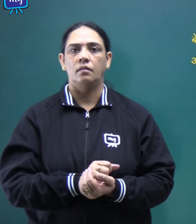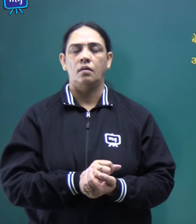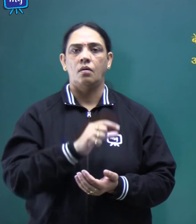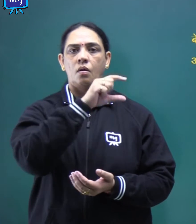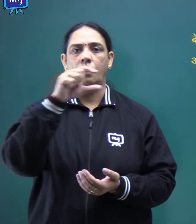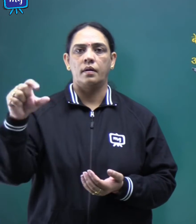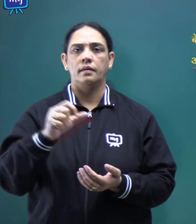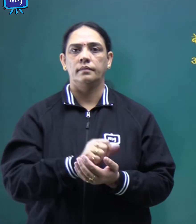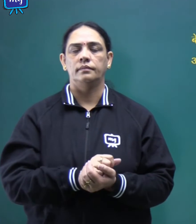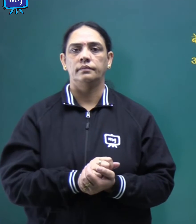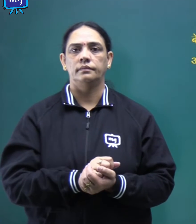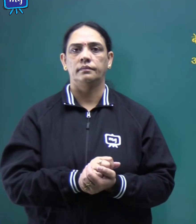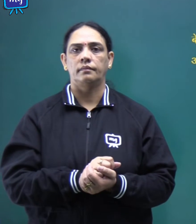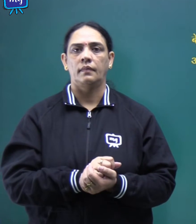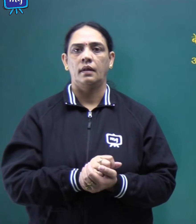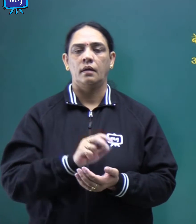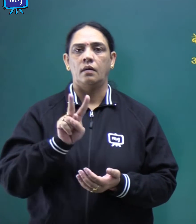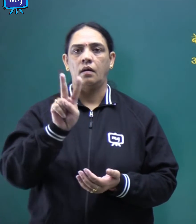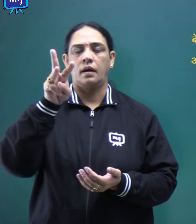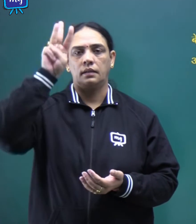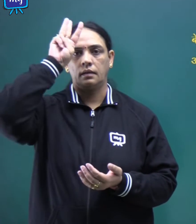एवं आयतन।